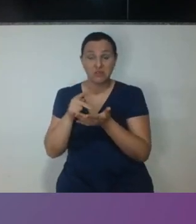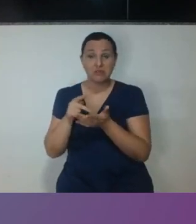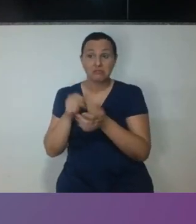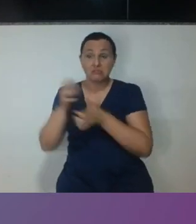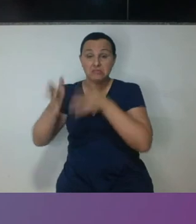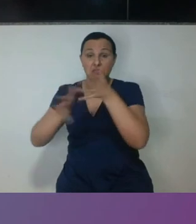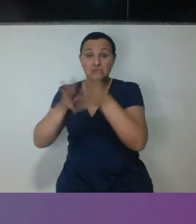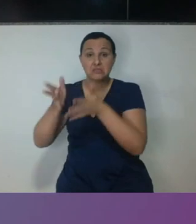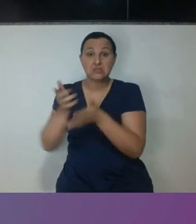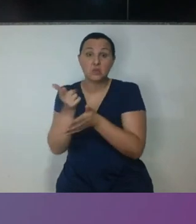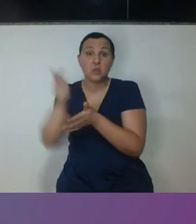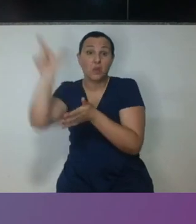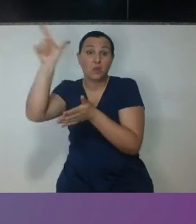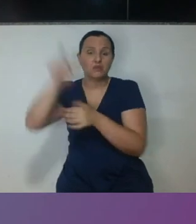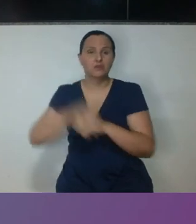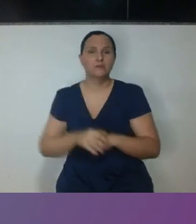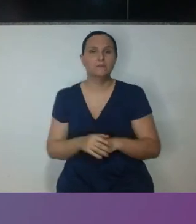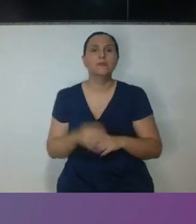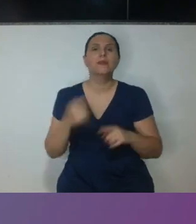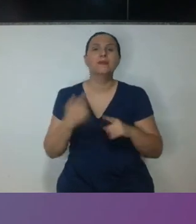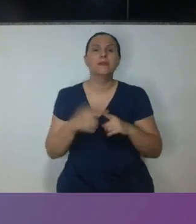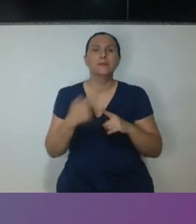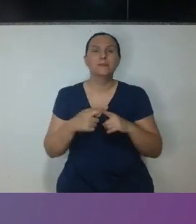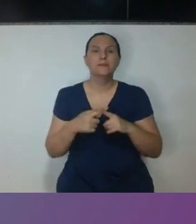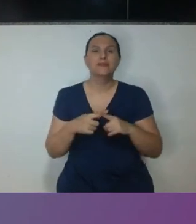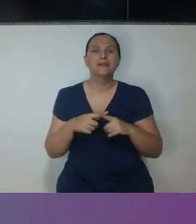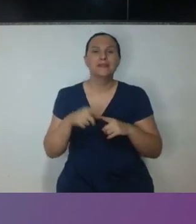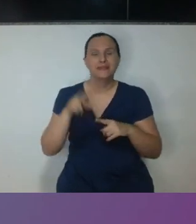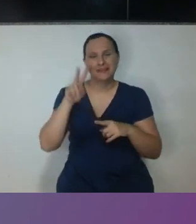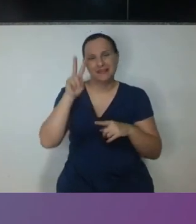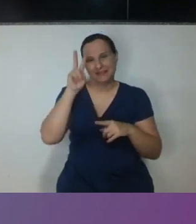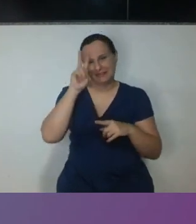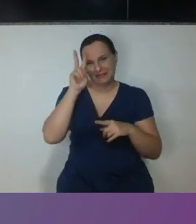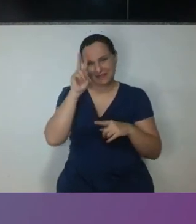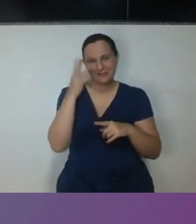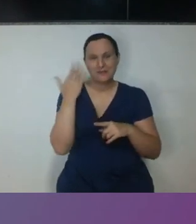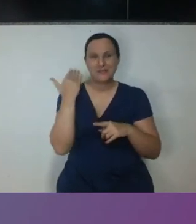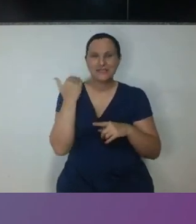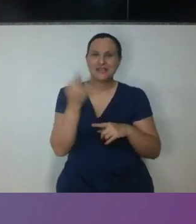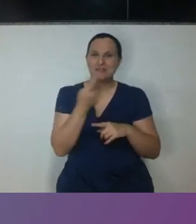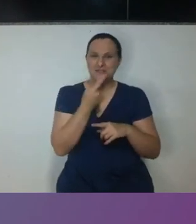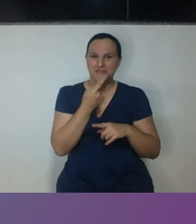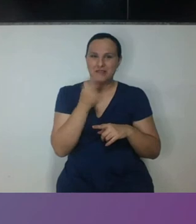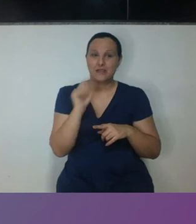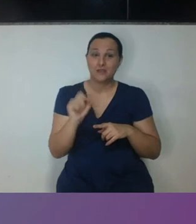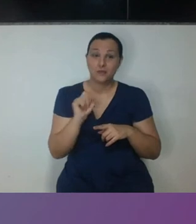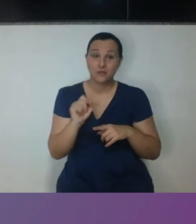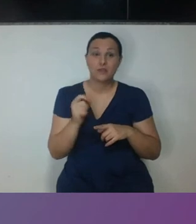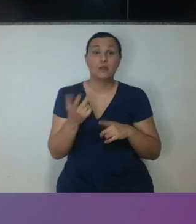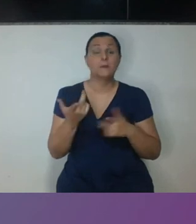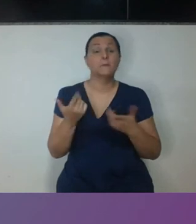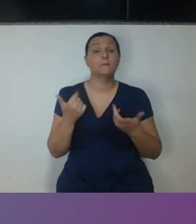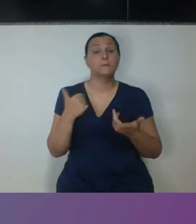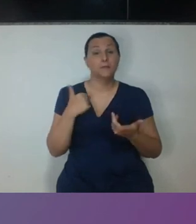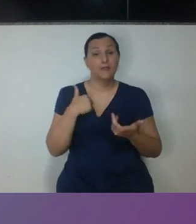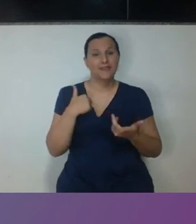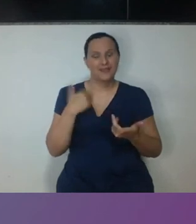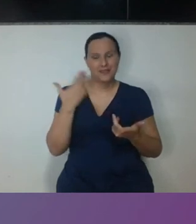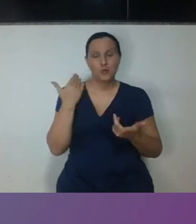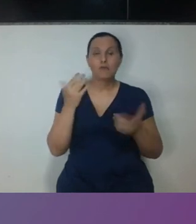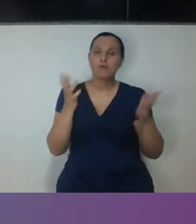estava sinalizando estudar. Na verdade, a minha construção dava pistas de entendimento que era escola, porque